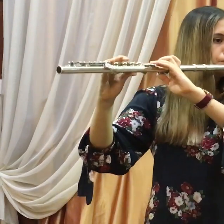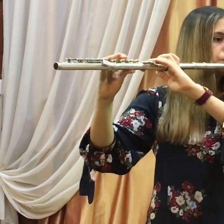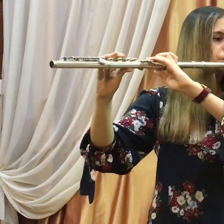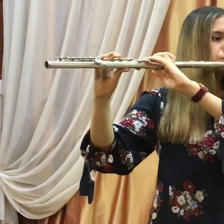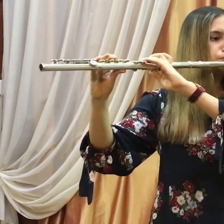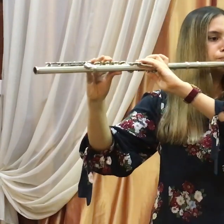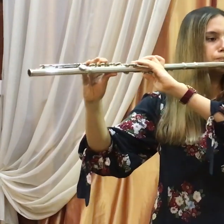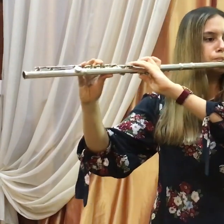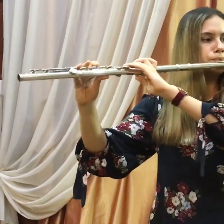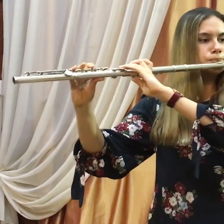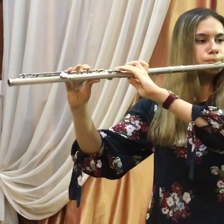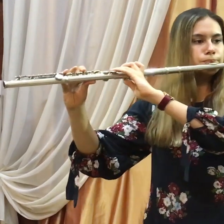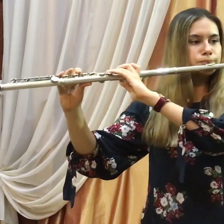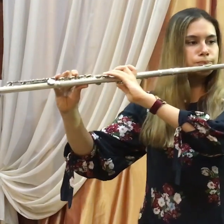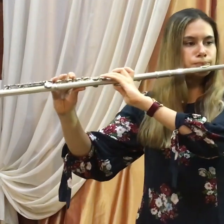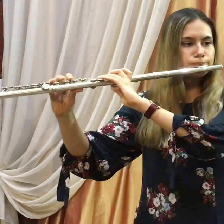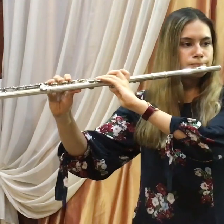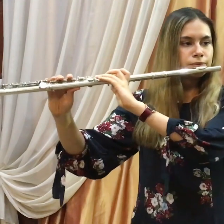e